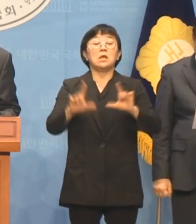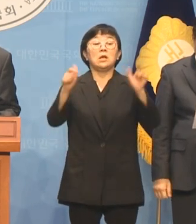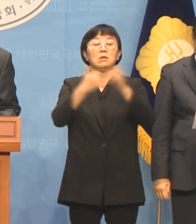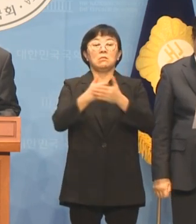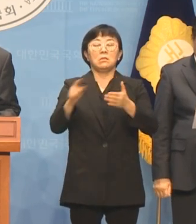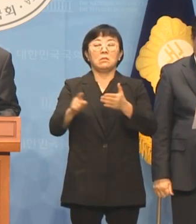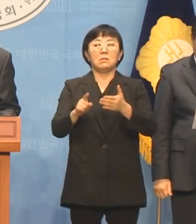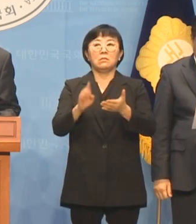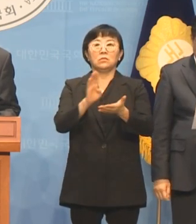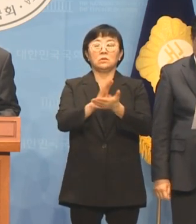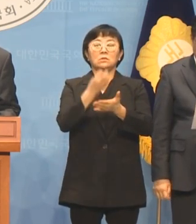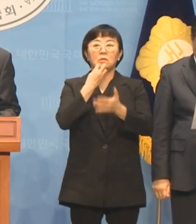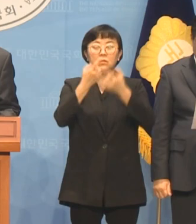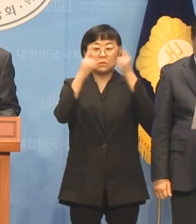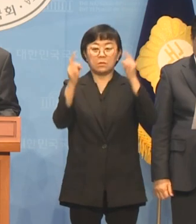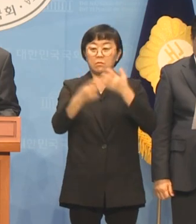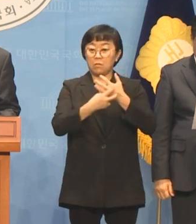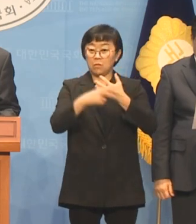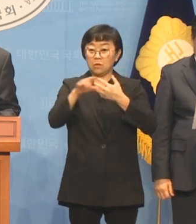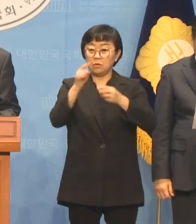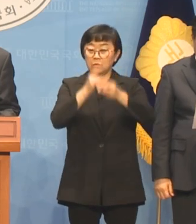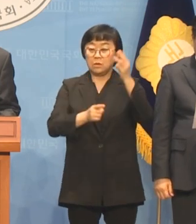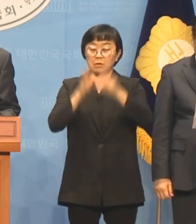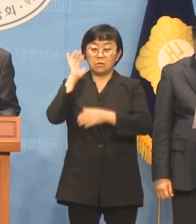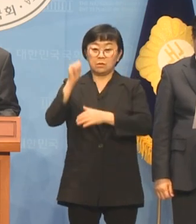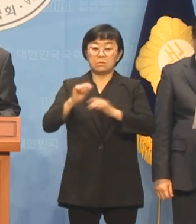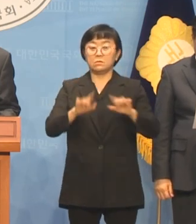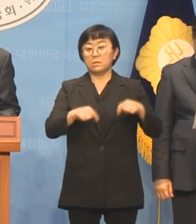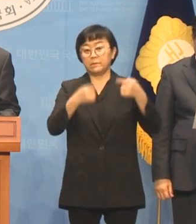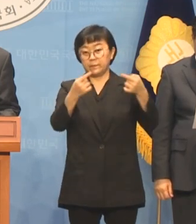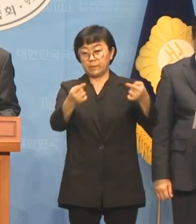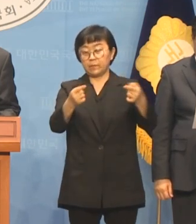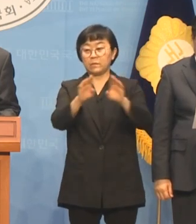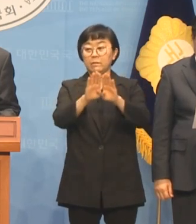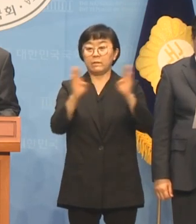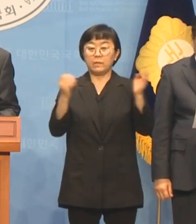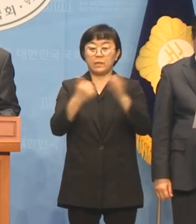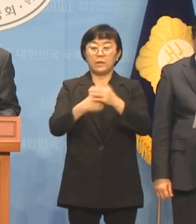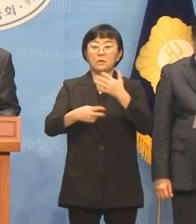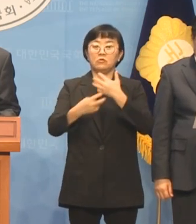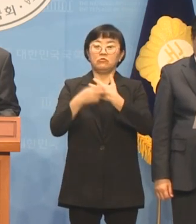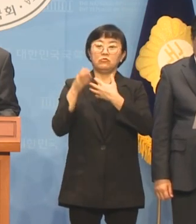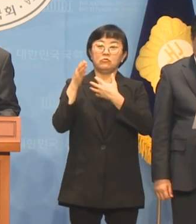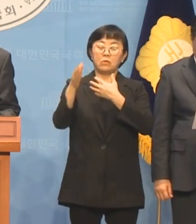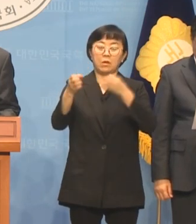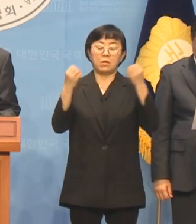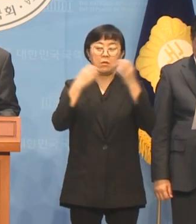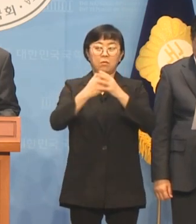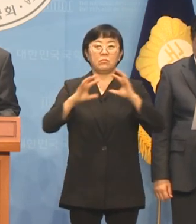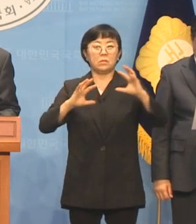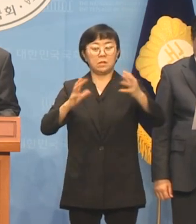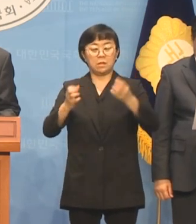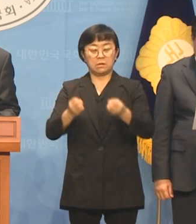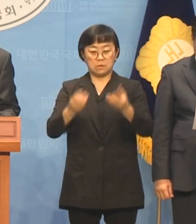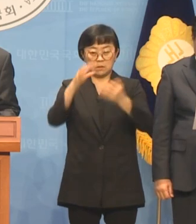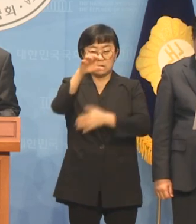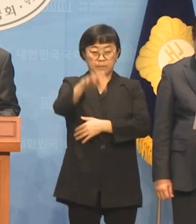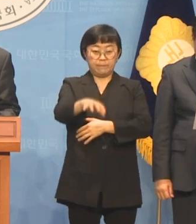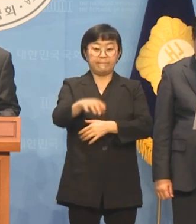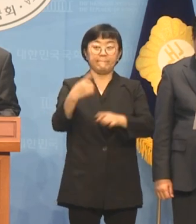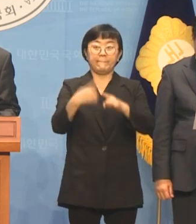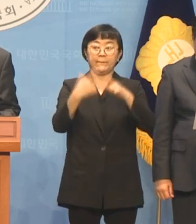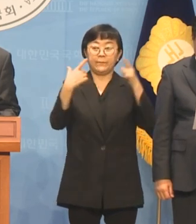분당 서울대병원에서 윤석열 대통령이 참석한 가운데 열린 의료개혁 민생토론회 행사장 앞에서도